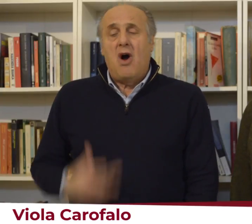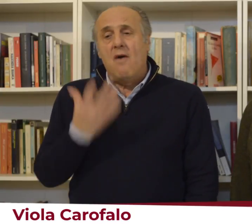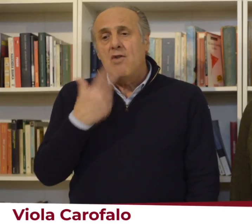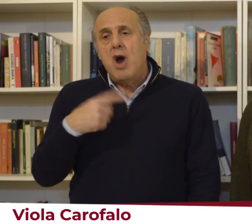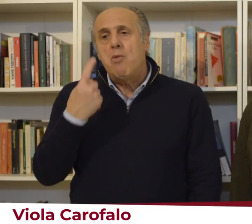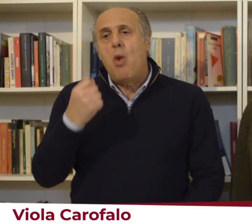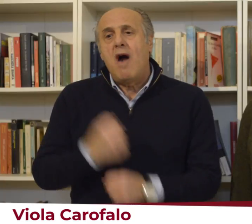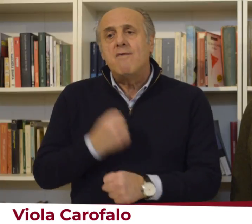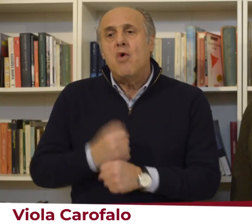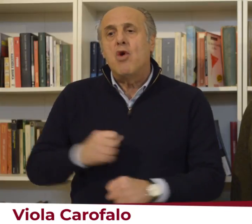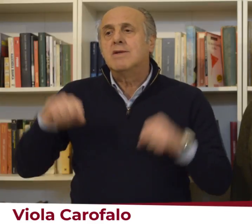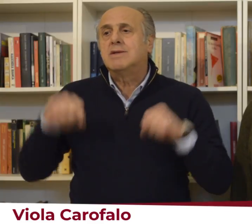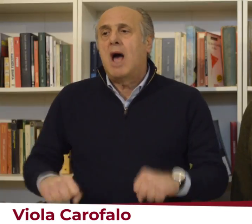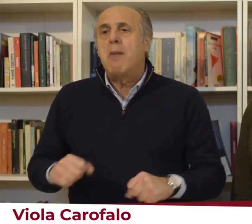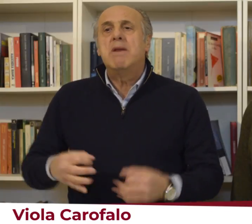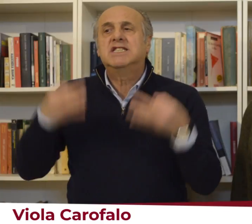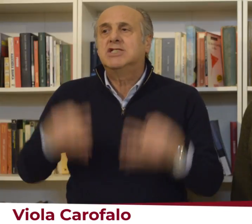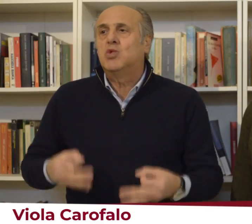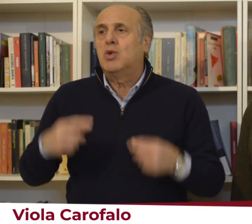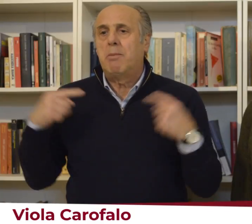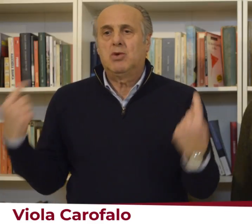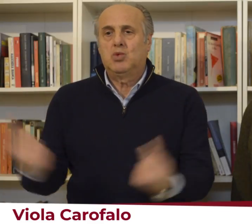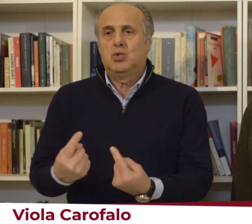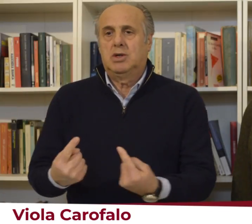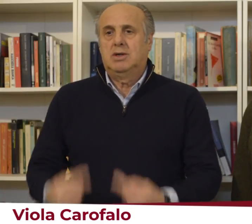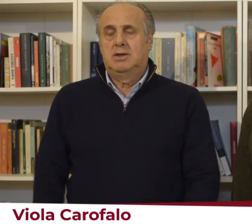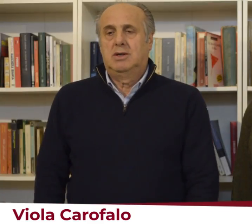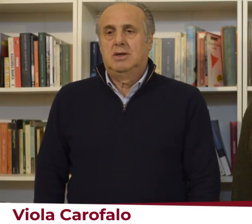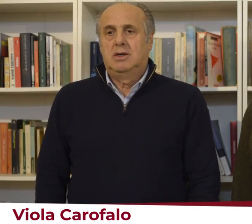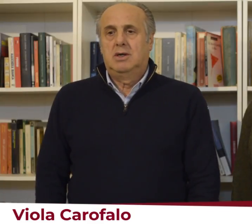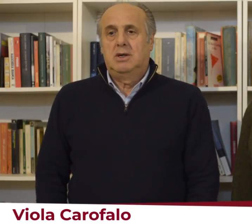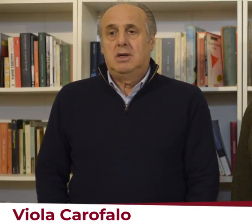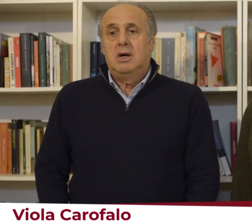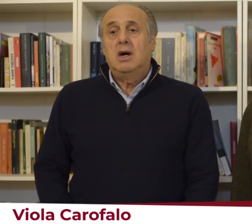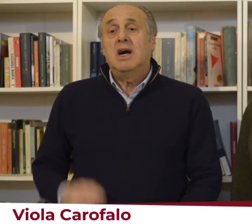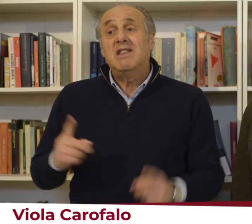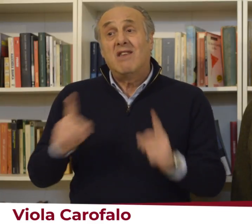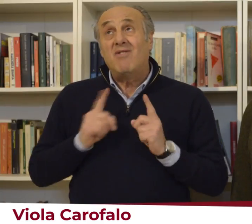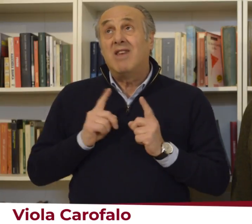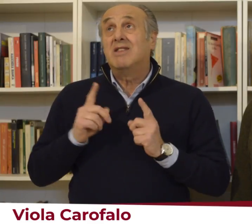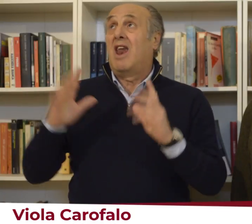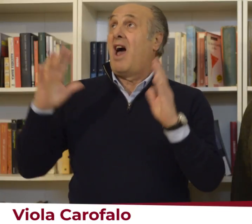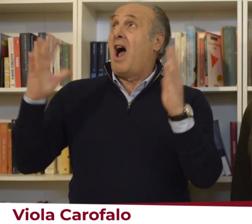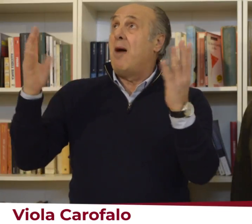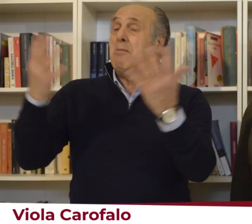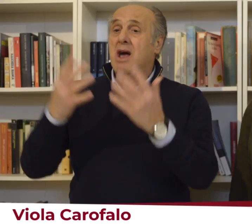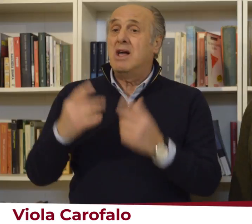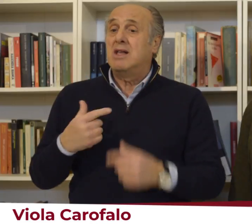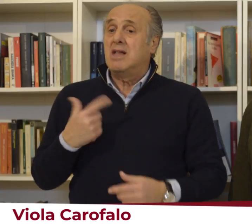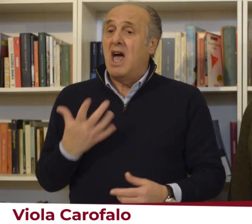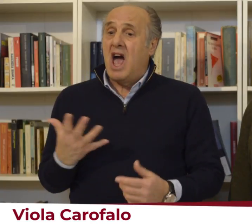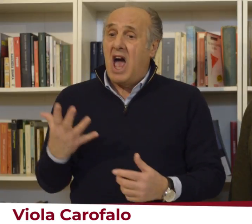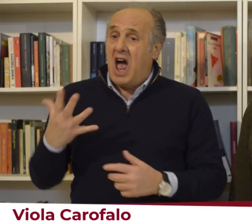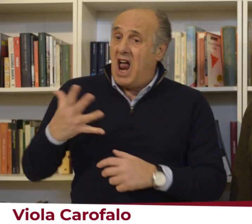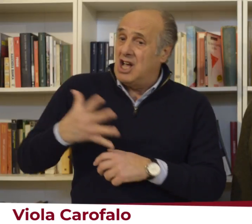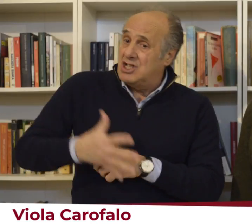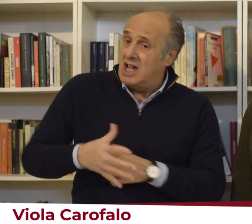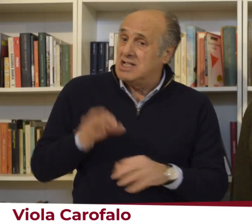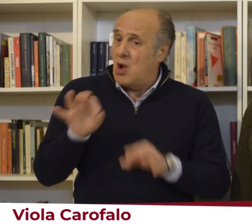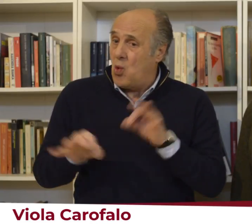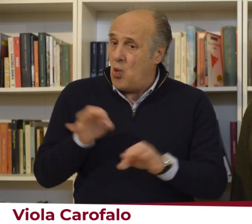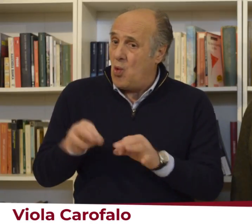Vogliamo un lavoro stabile e sicuro per tutti. Difendere l'ambiente e che l'accesso alle cure